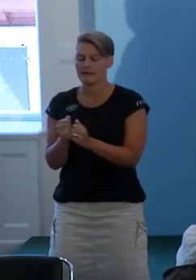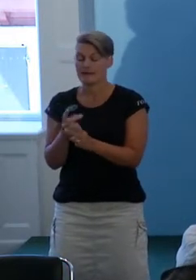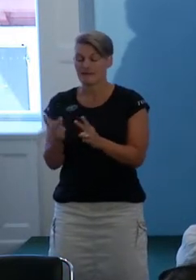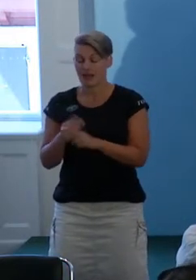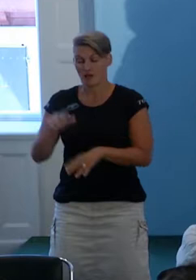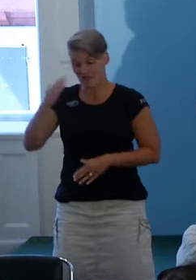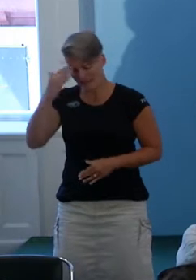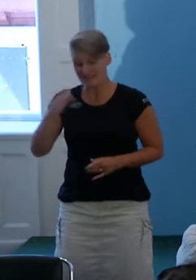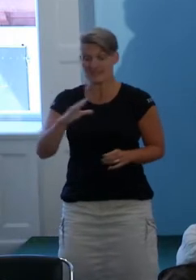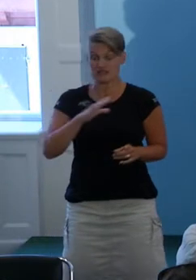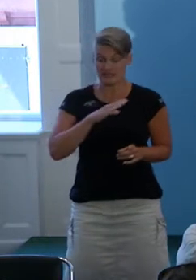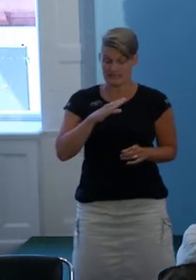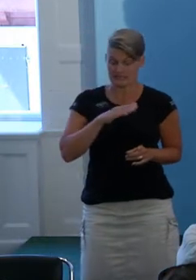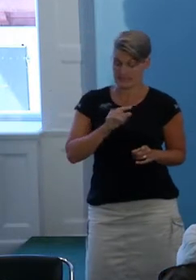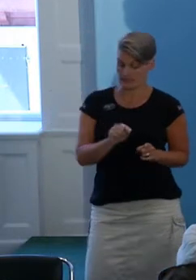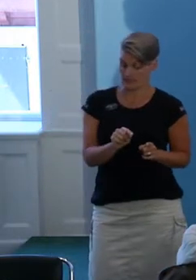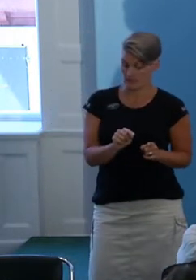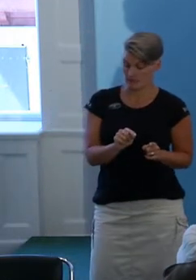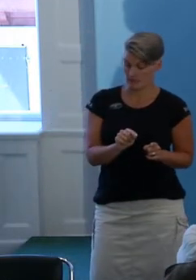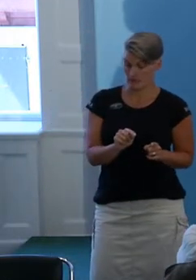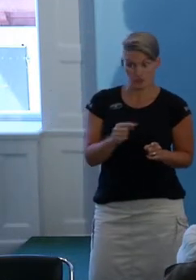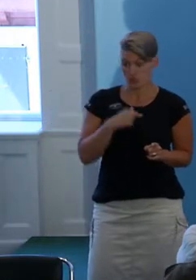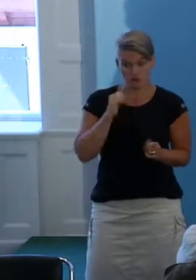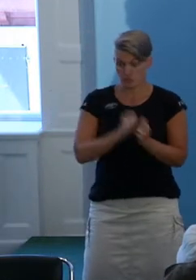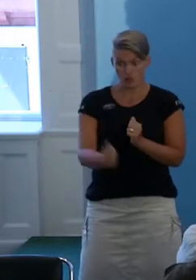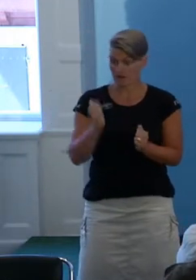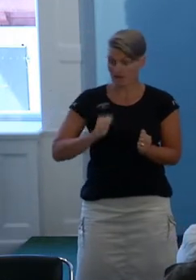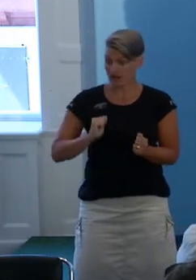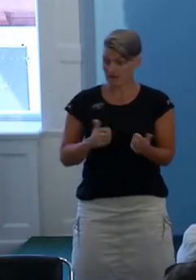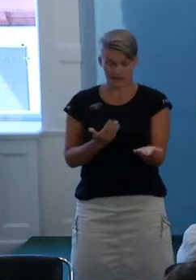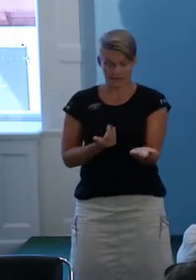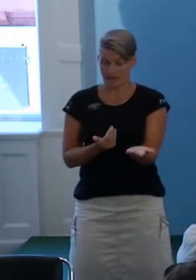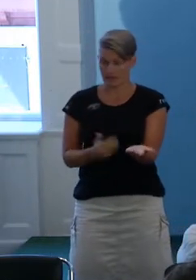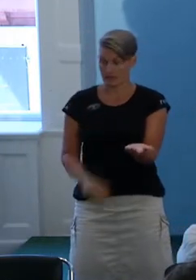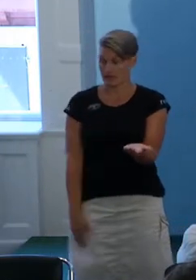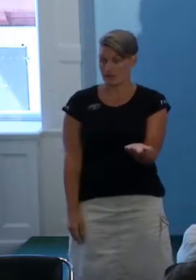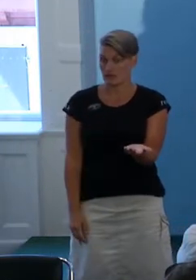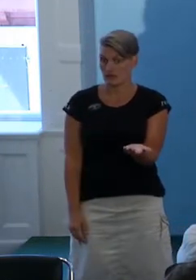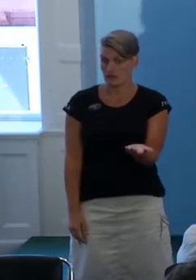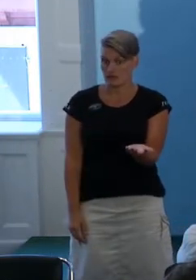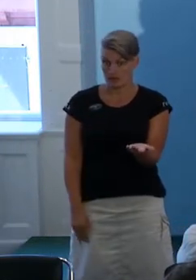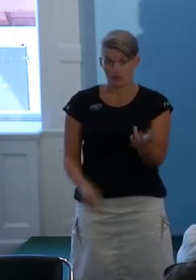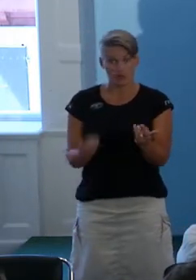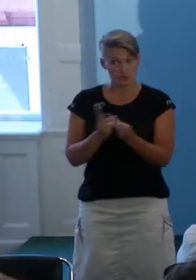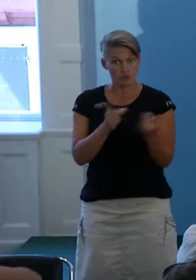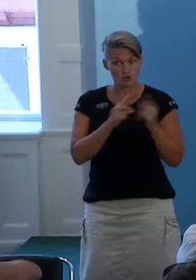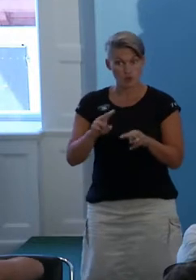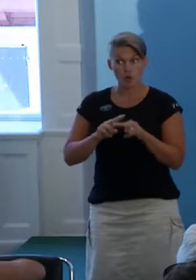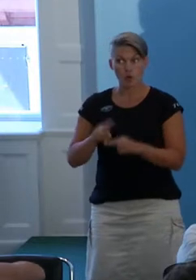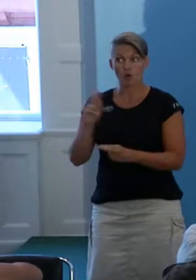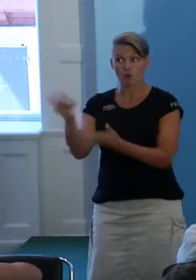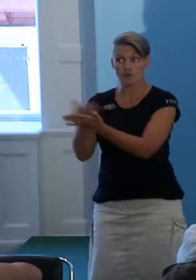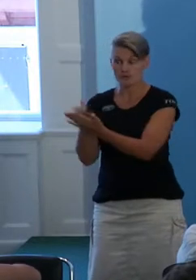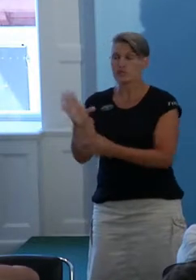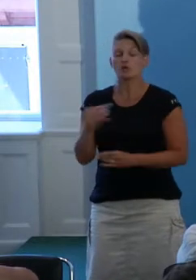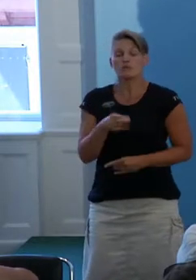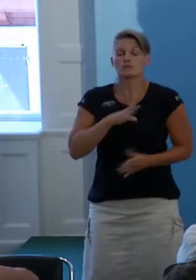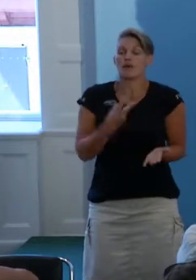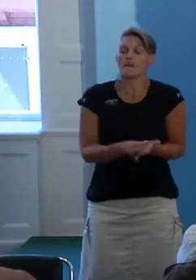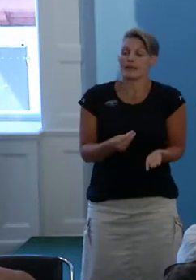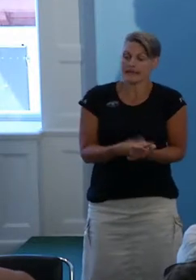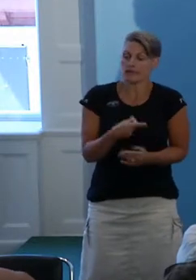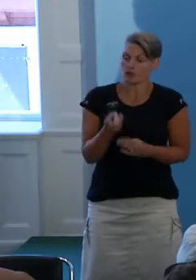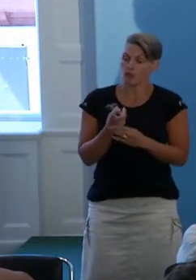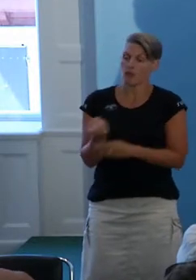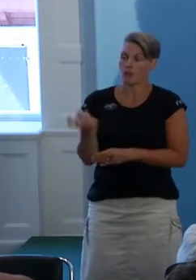att veta att det finns där och jag inte får använda det för att kvarnarna mal. Patienter åker ju utomlands en del. Ja, de som hade råd. Och det är ju så det.